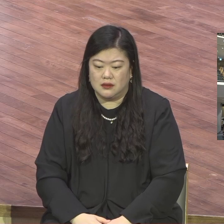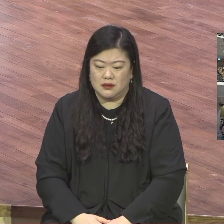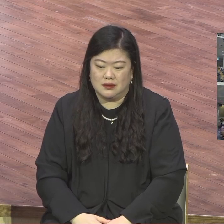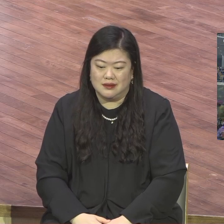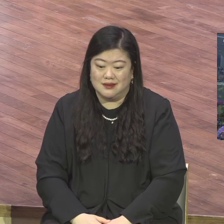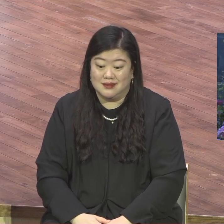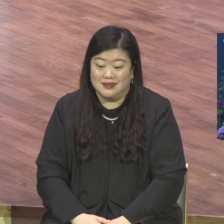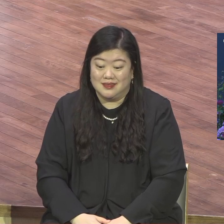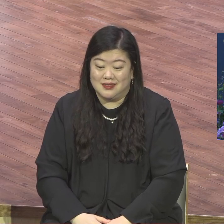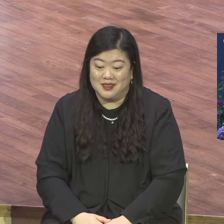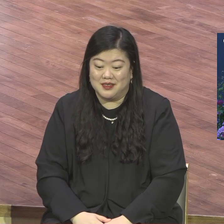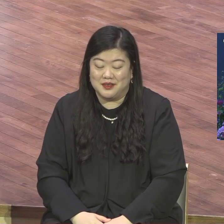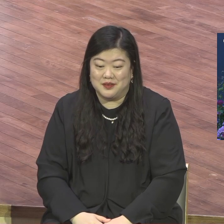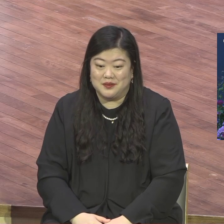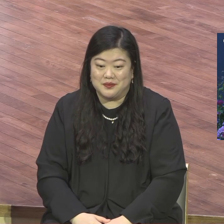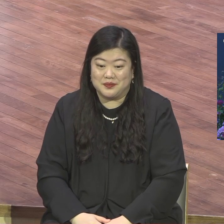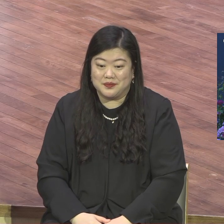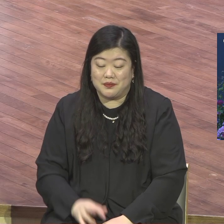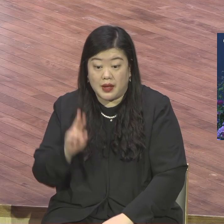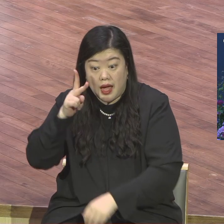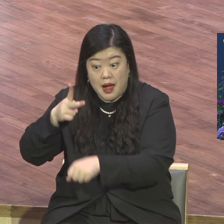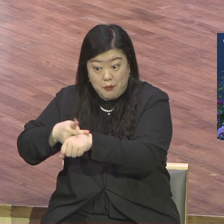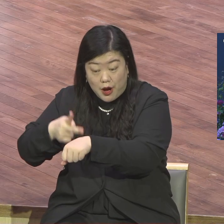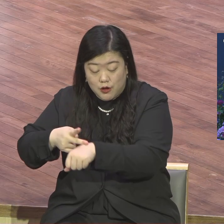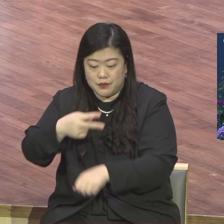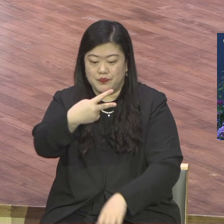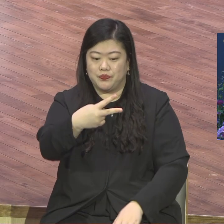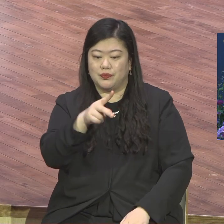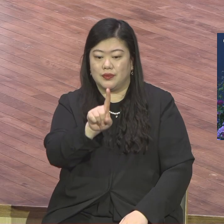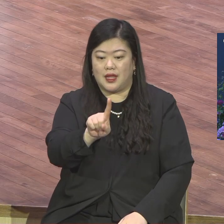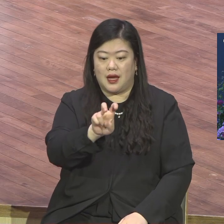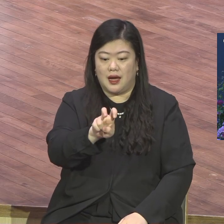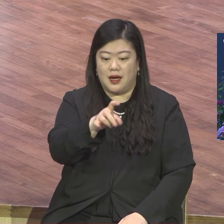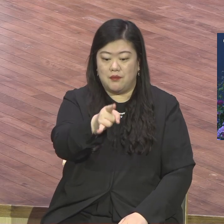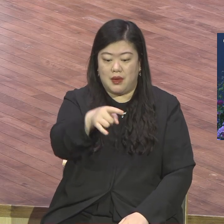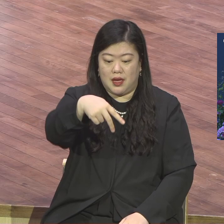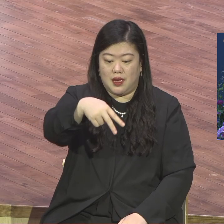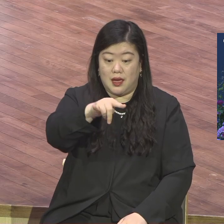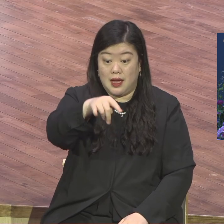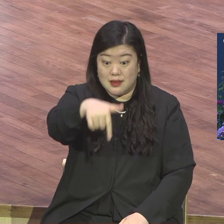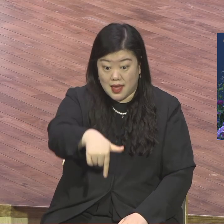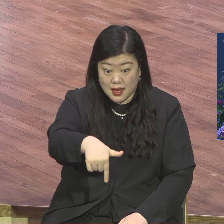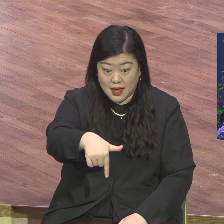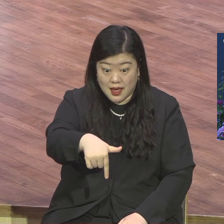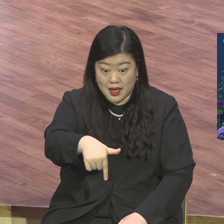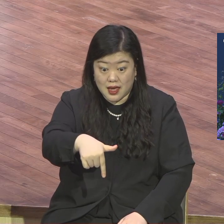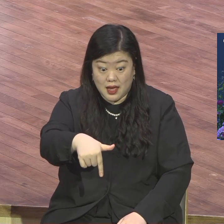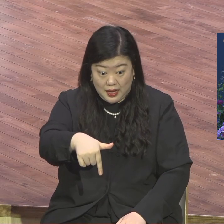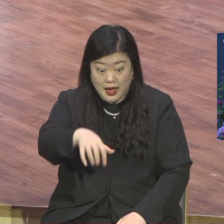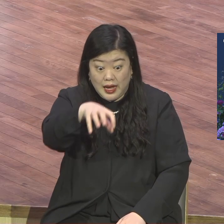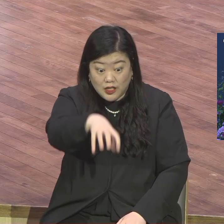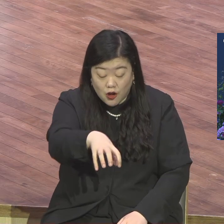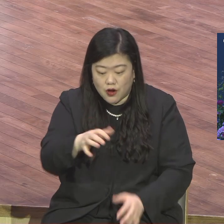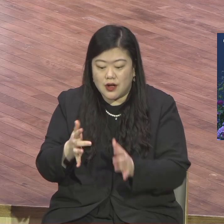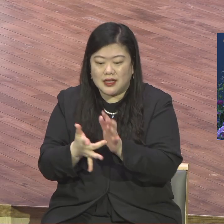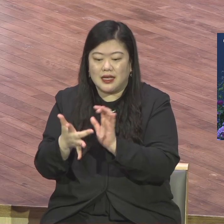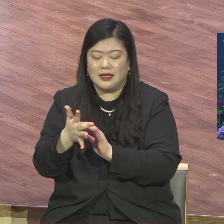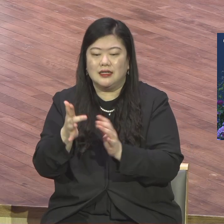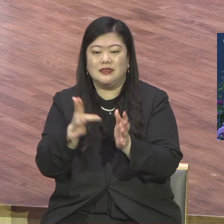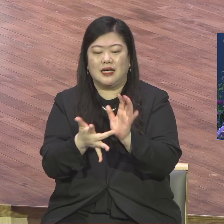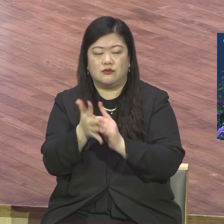사도 바울은 다메섹 도상에서 예수 그리스도를 만난 후 그의 삶이